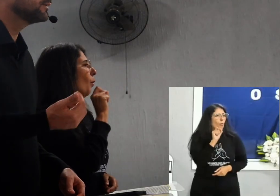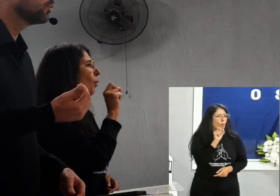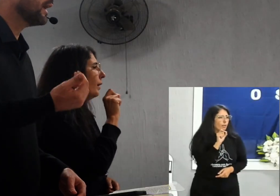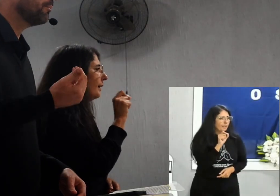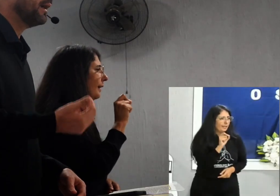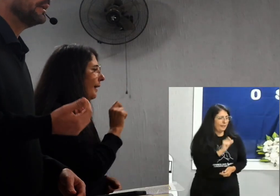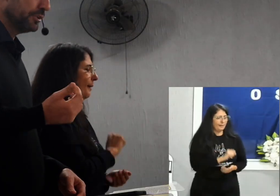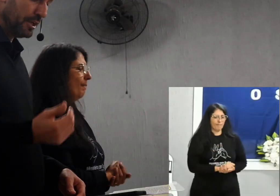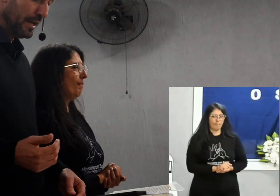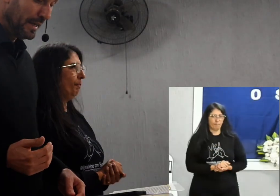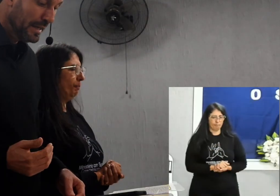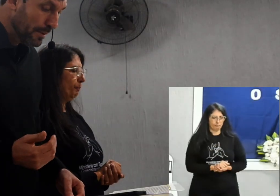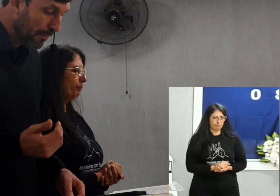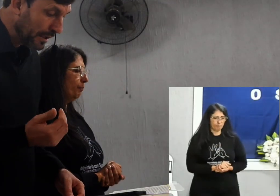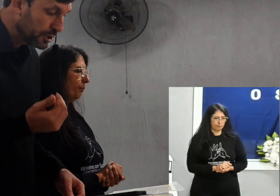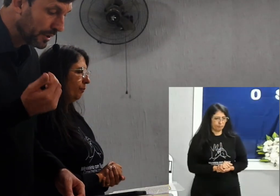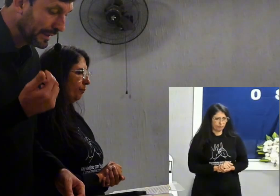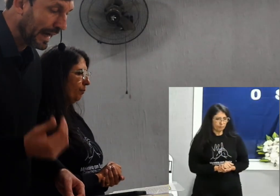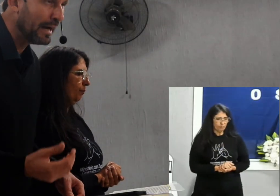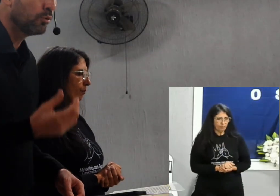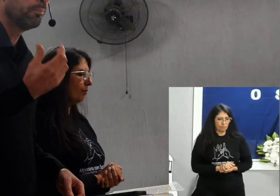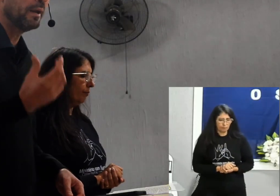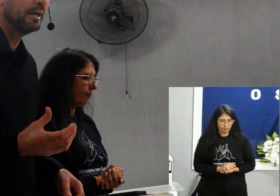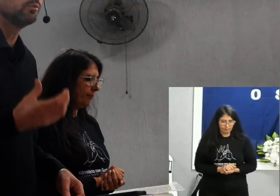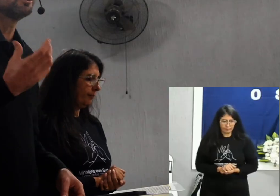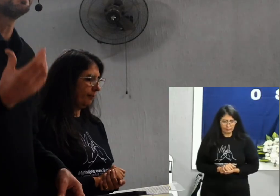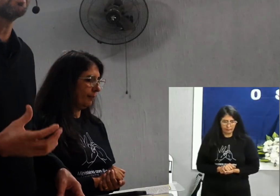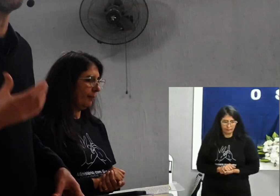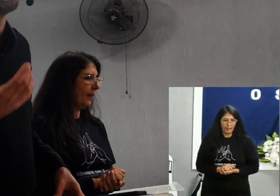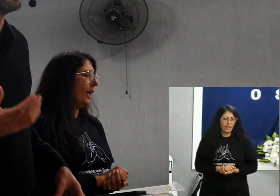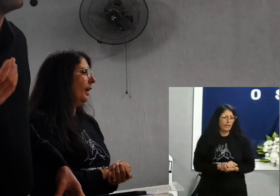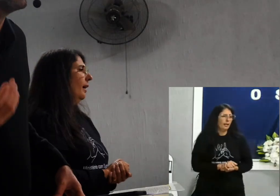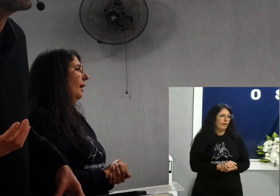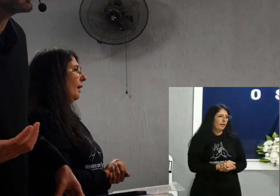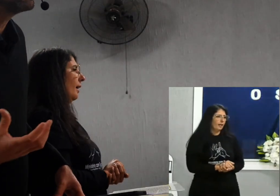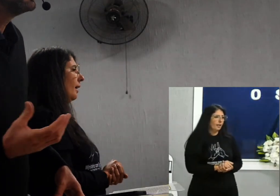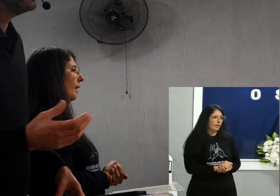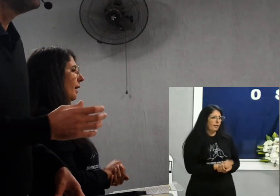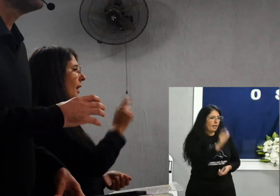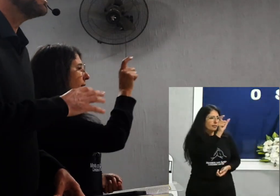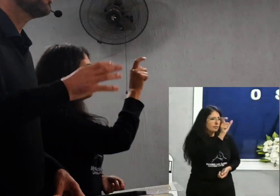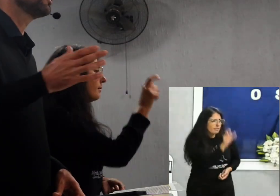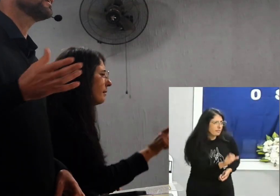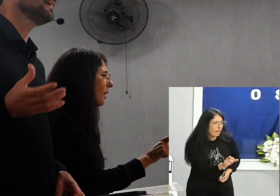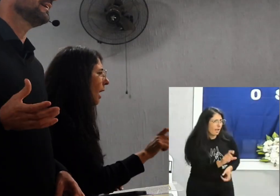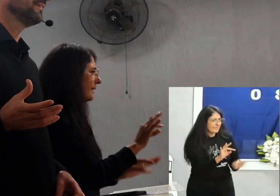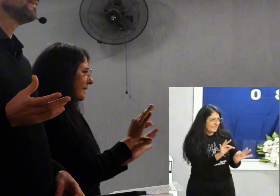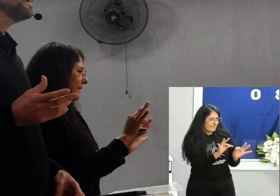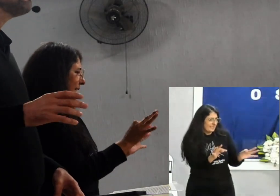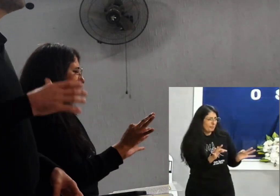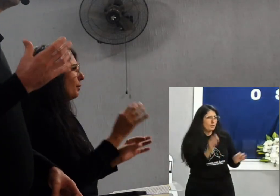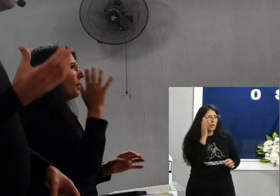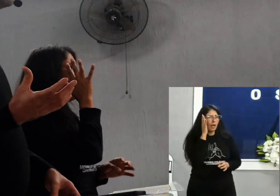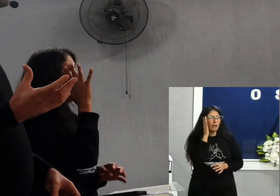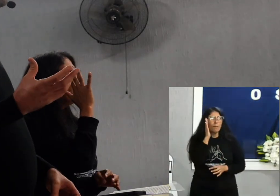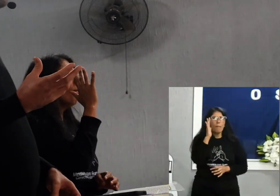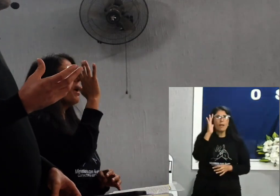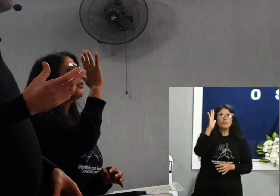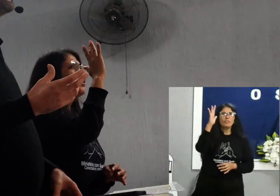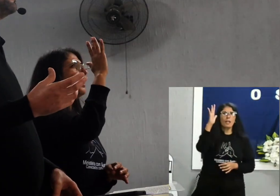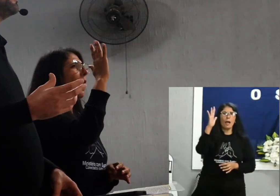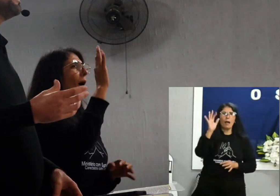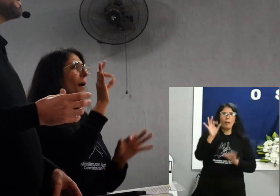teria sido capaz de imaginar o plano de Deus para a redenção. Ninguém conseguiria imaginar